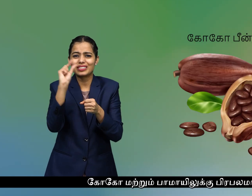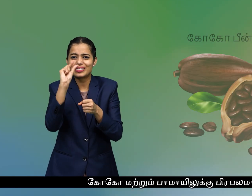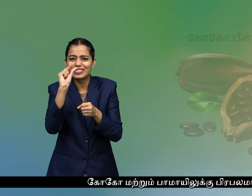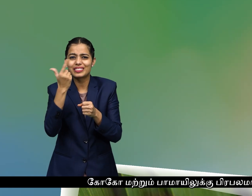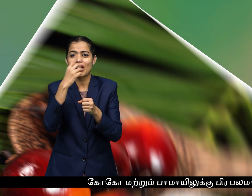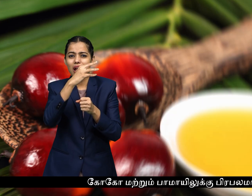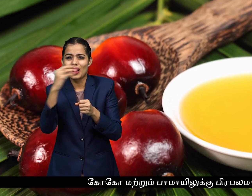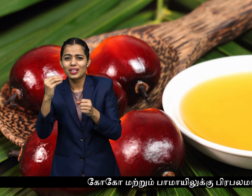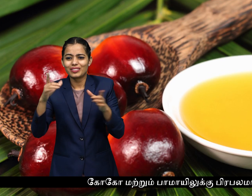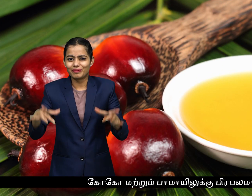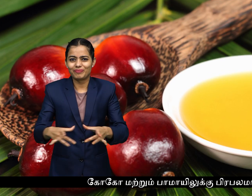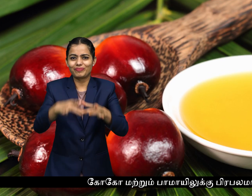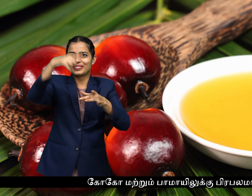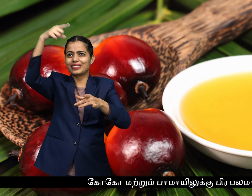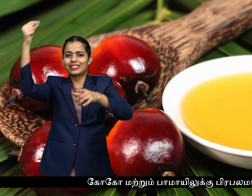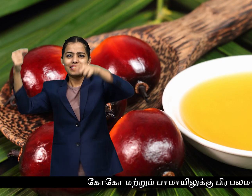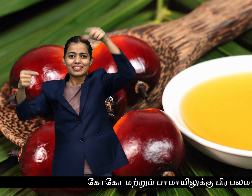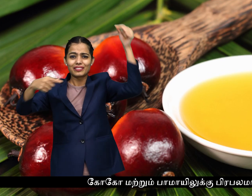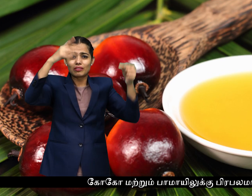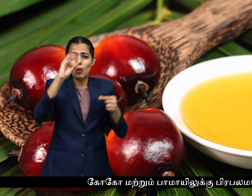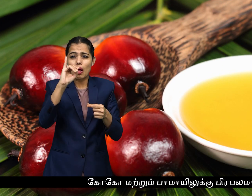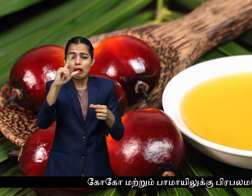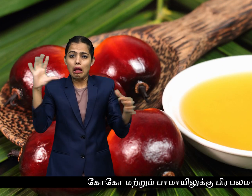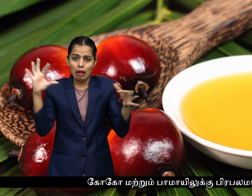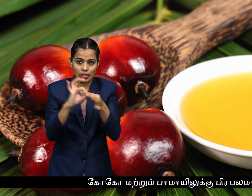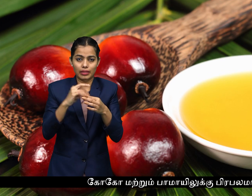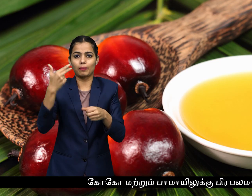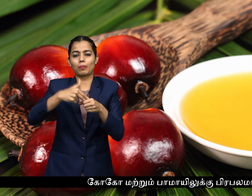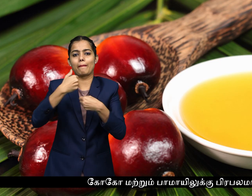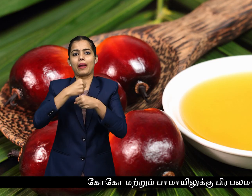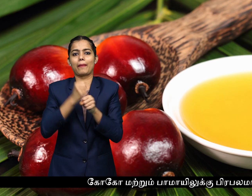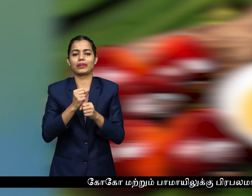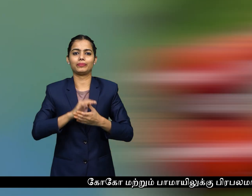மற்றும் பாமாயிலுக்கு பிரபலமானது.